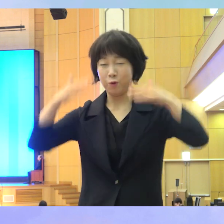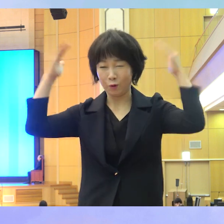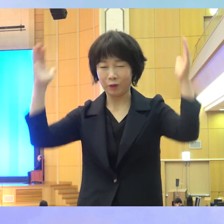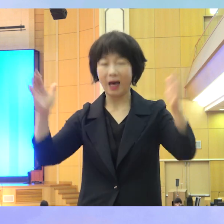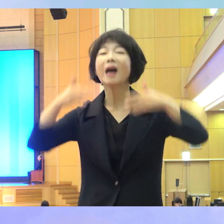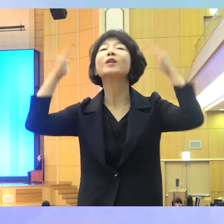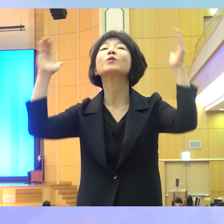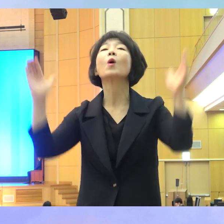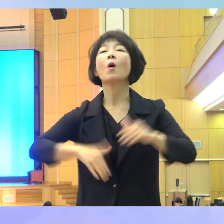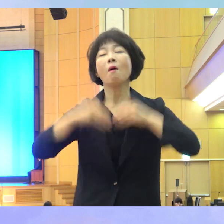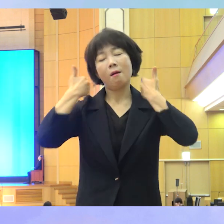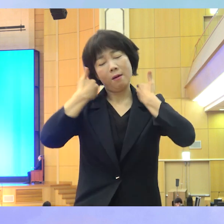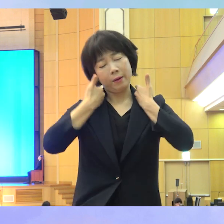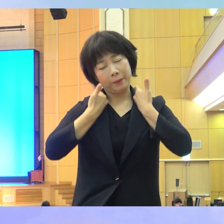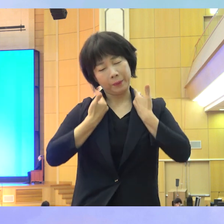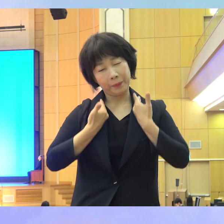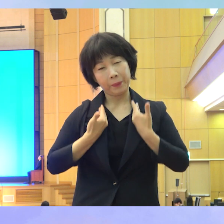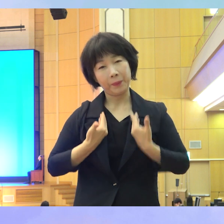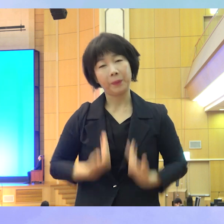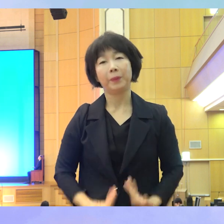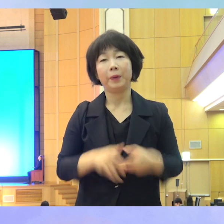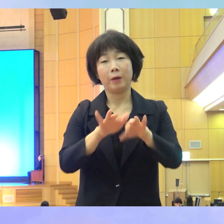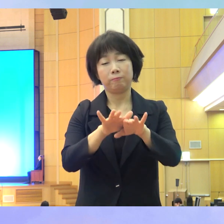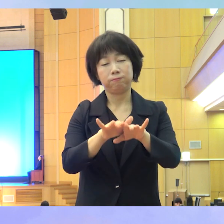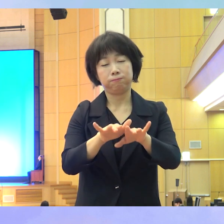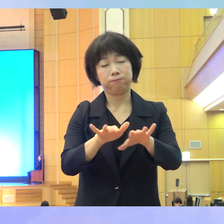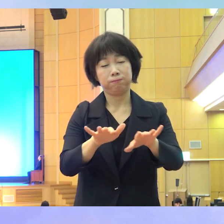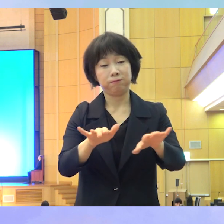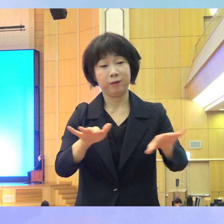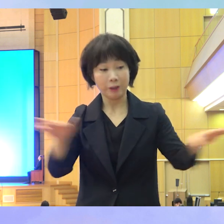거친 풍랑도